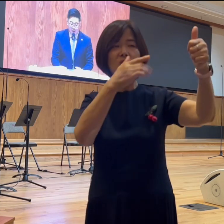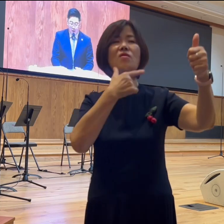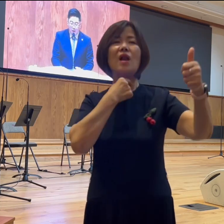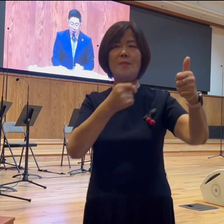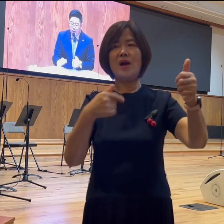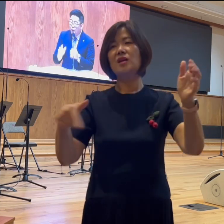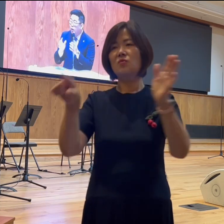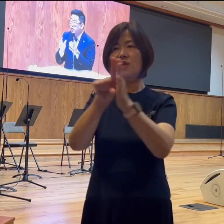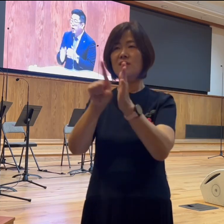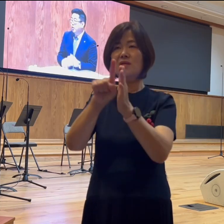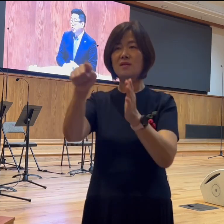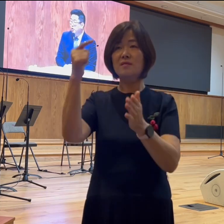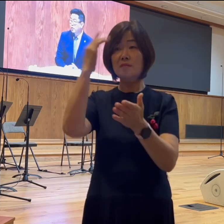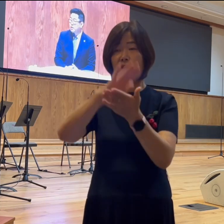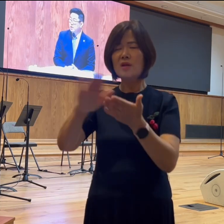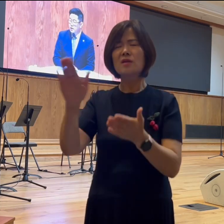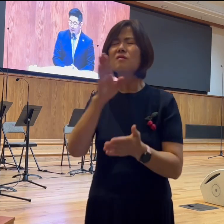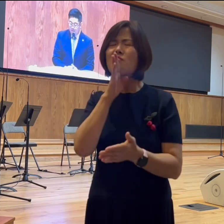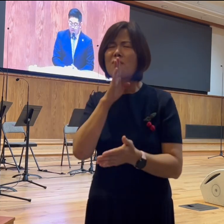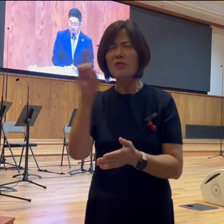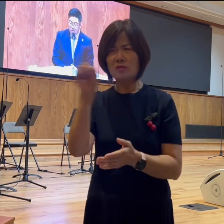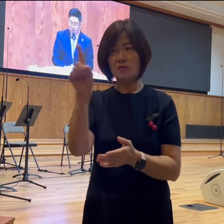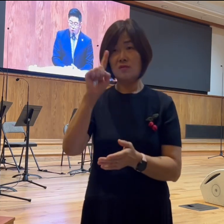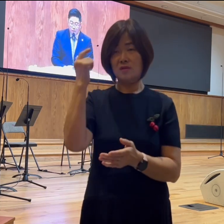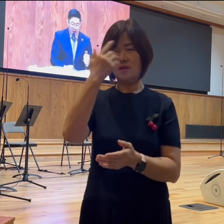위해서 그 평안이 과연 어떤 것인지,